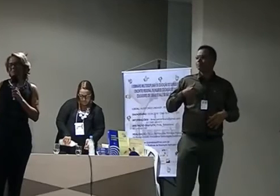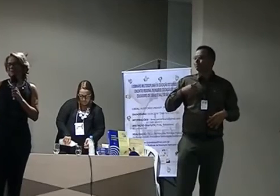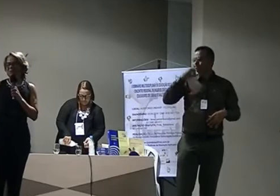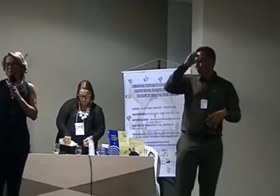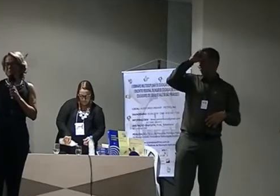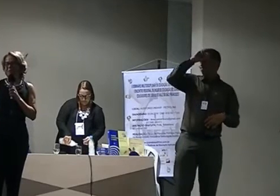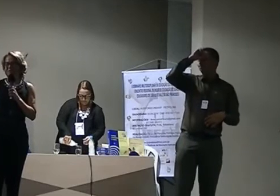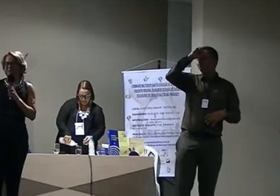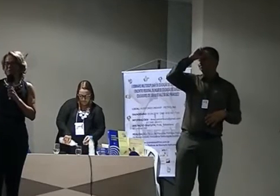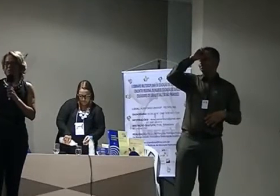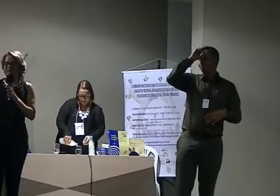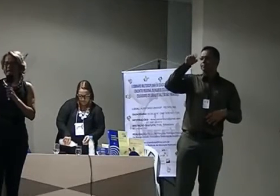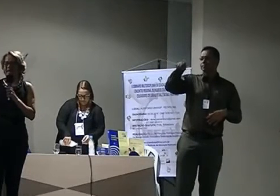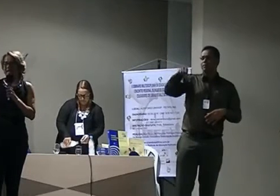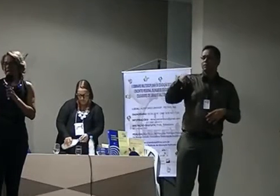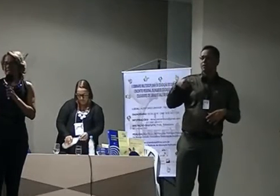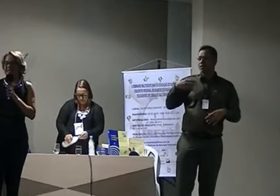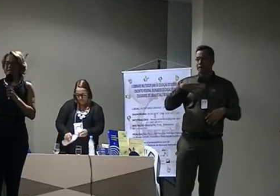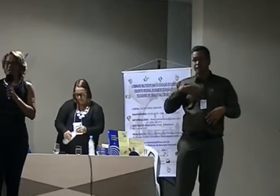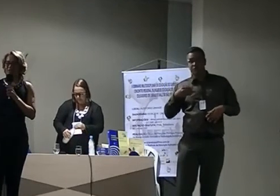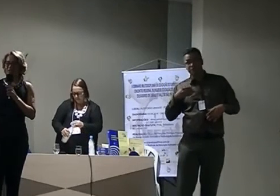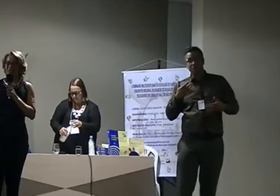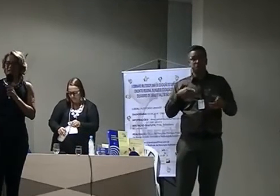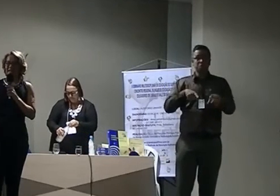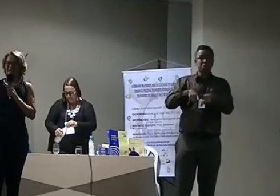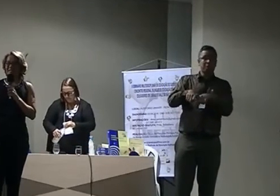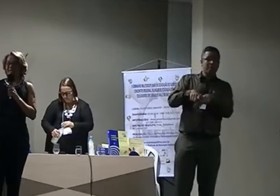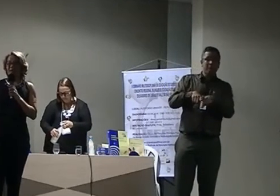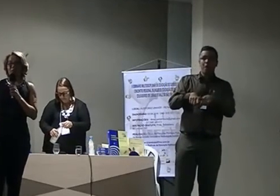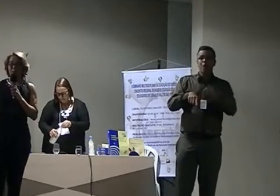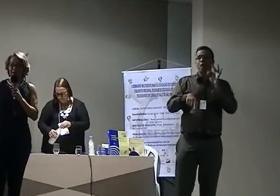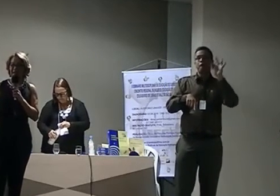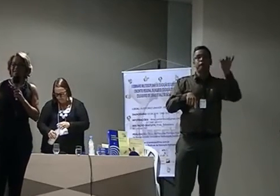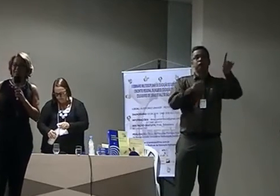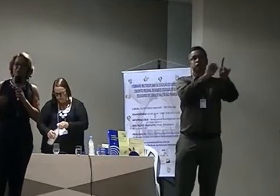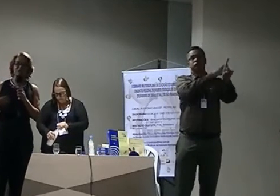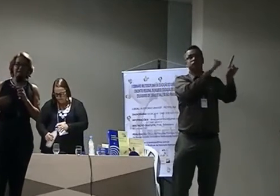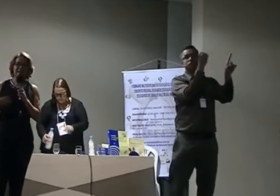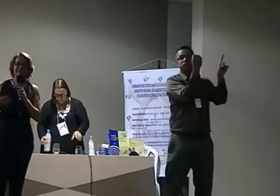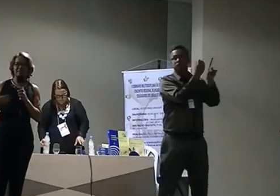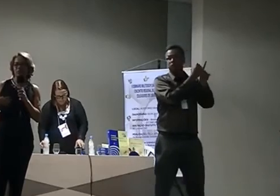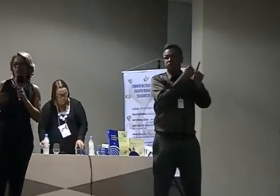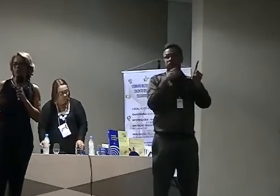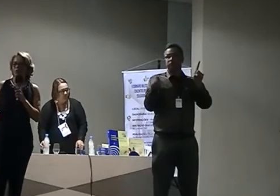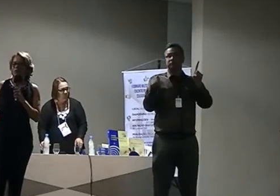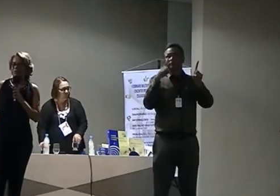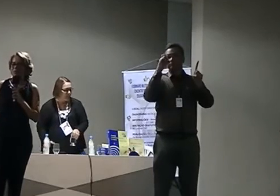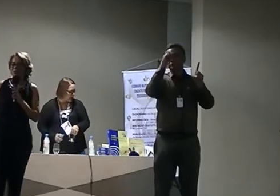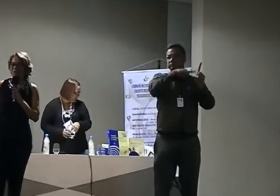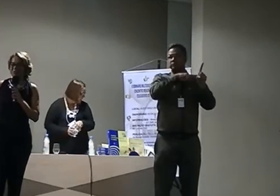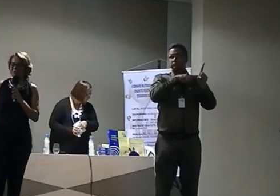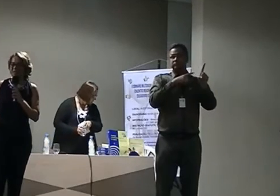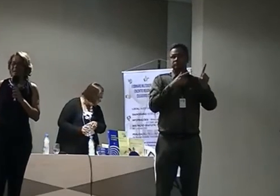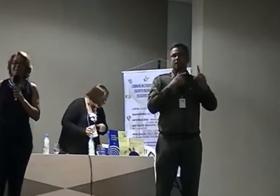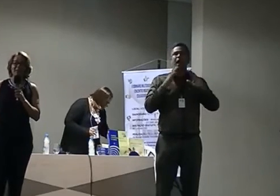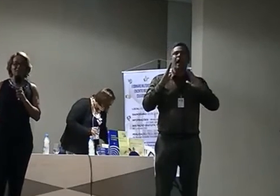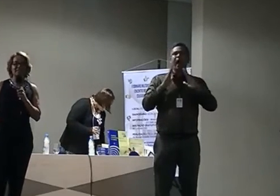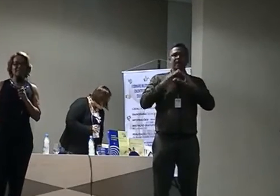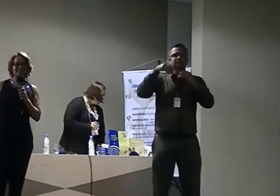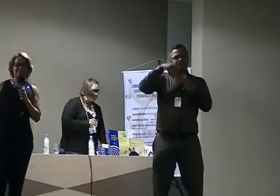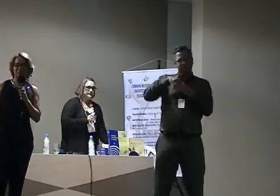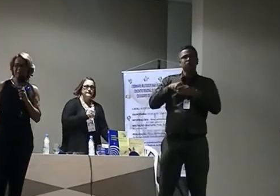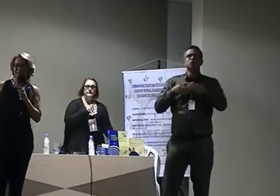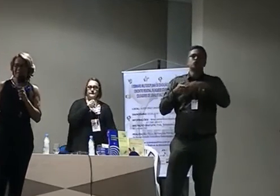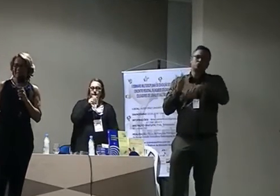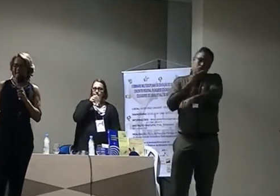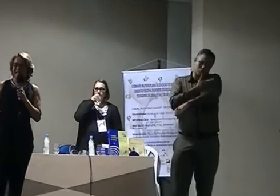filho, o nosso irmão vai encontrar dentro da sociedade, porque dentro de casa é tudo muito difícil. Imagina